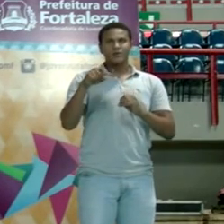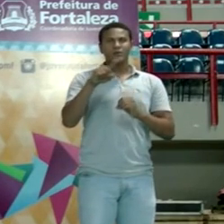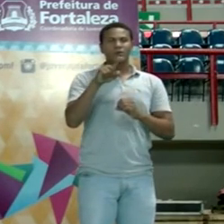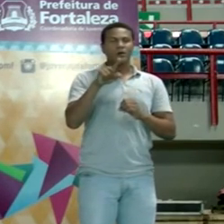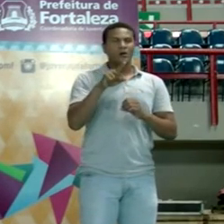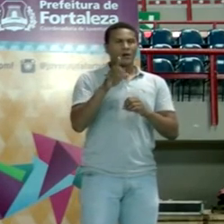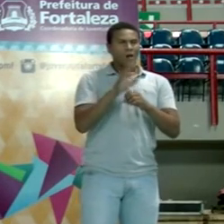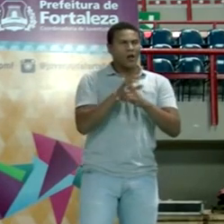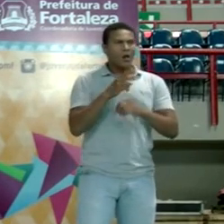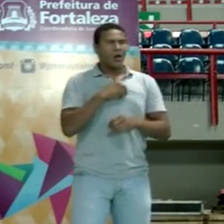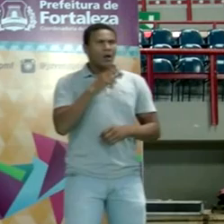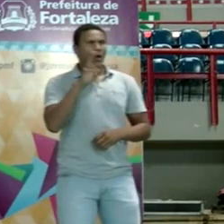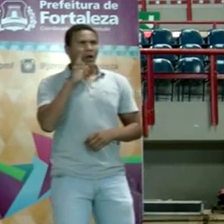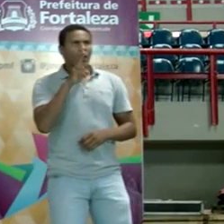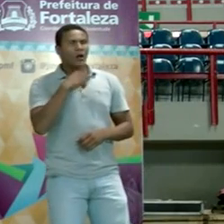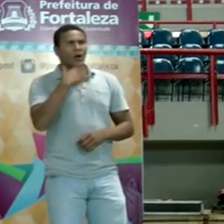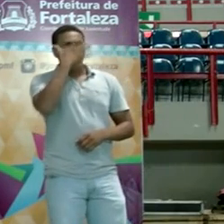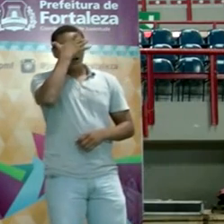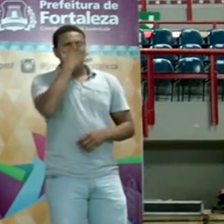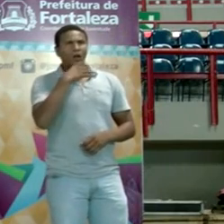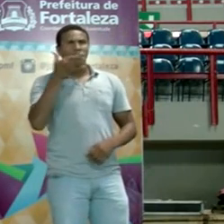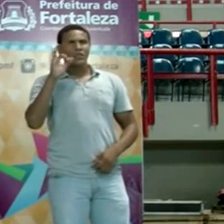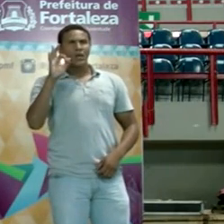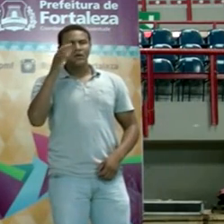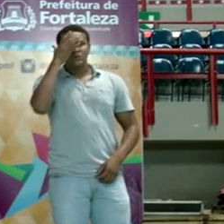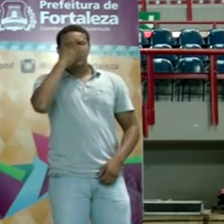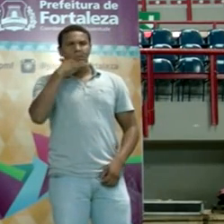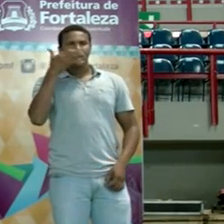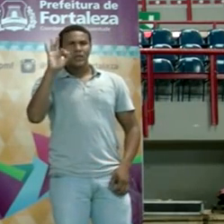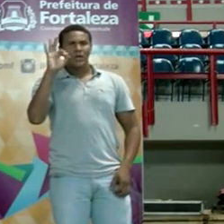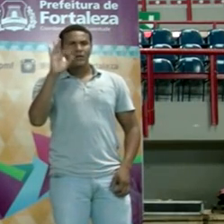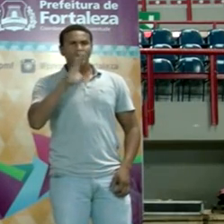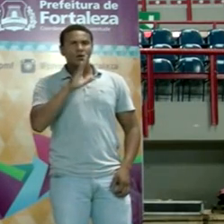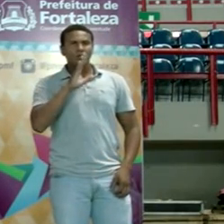o vídeo reconheceu 10 dos integrantes.